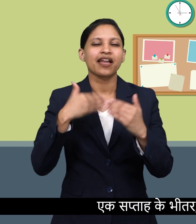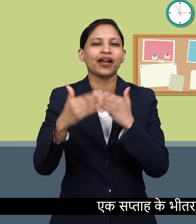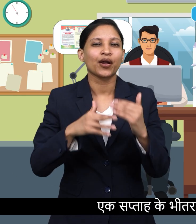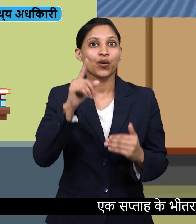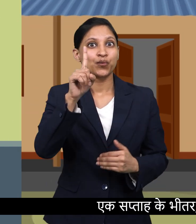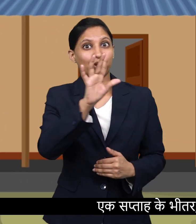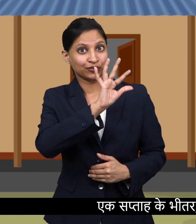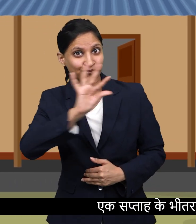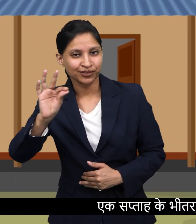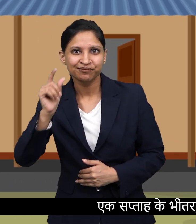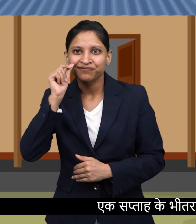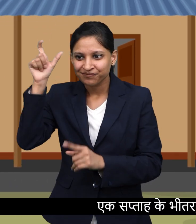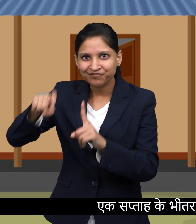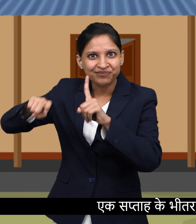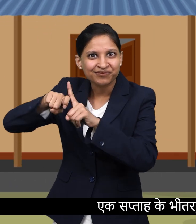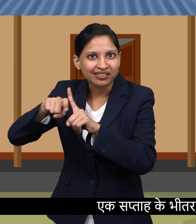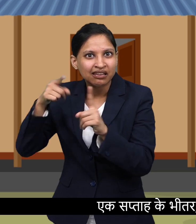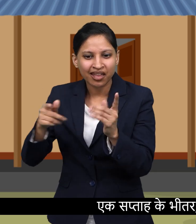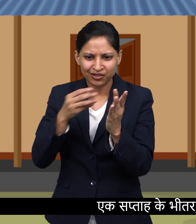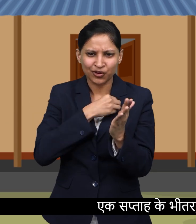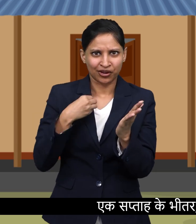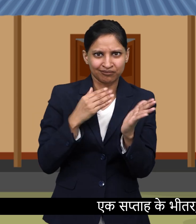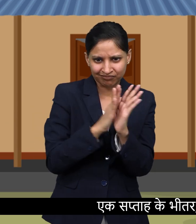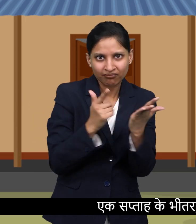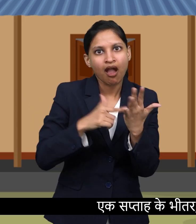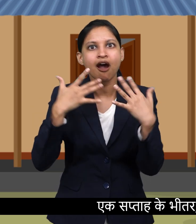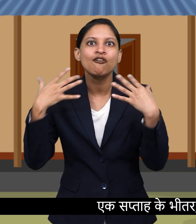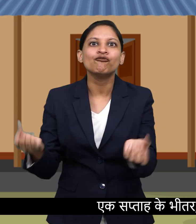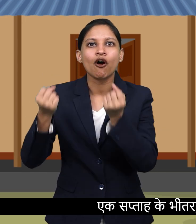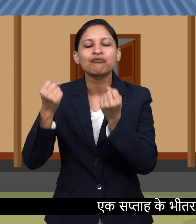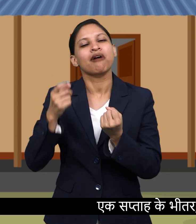एक सप्ताह के भीतर किरण को आरोग्यश्री कार्ड मिल गया।